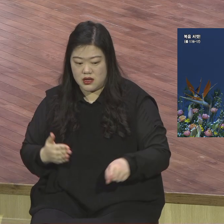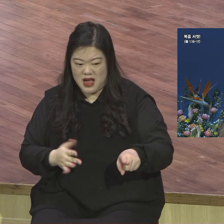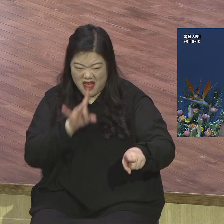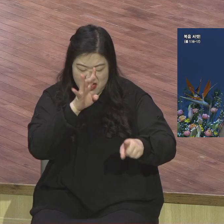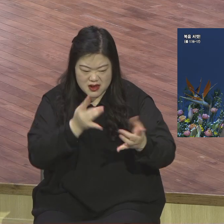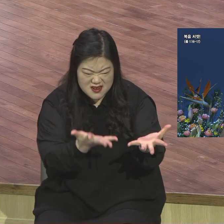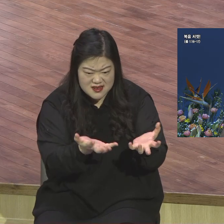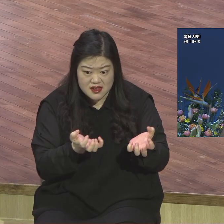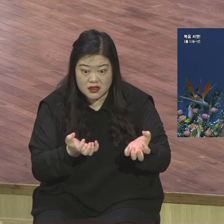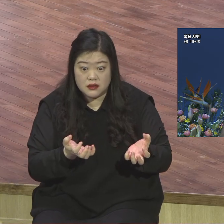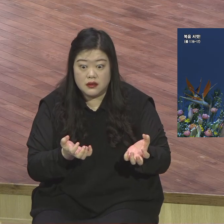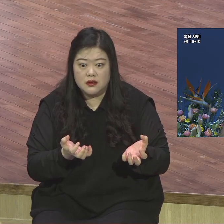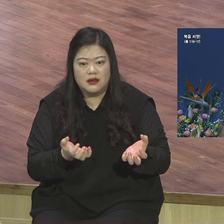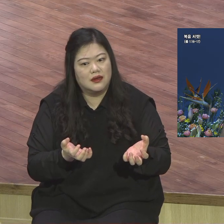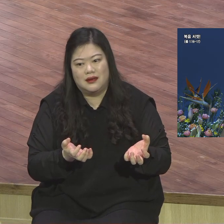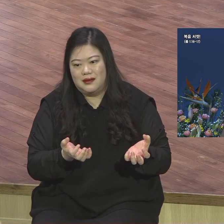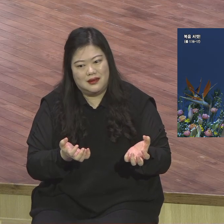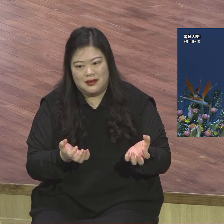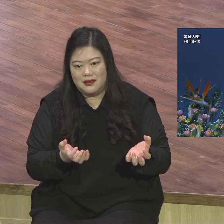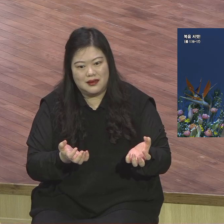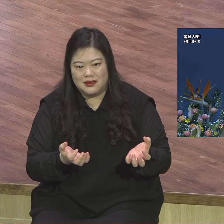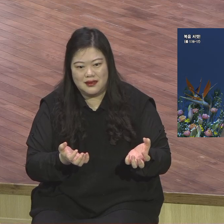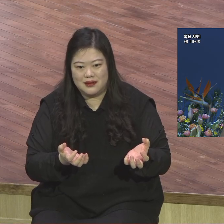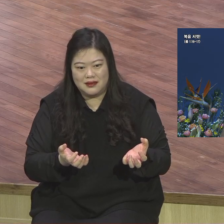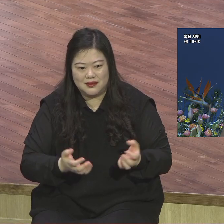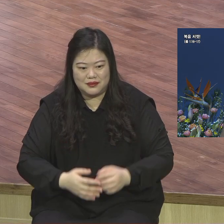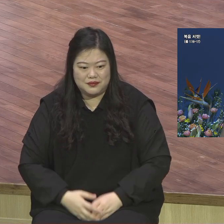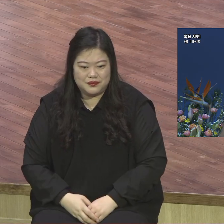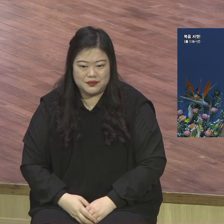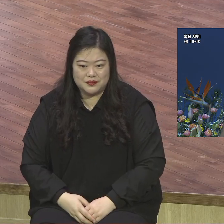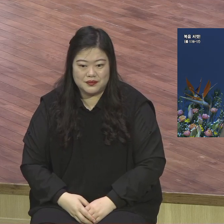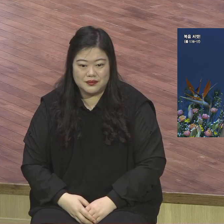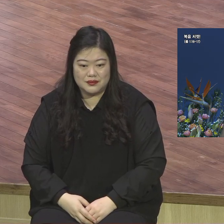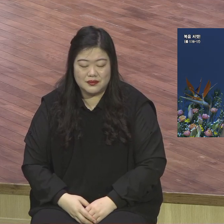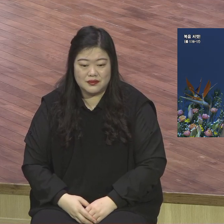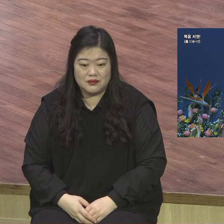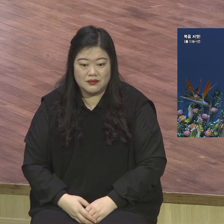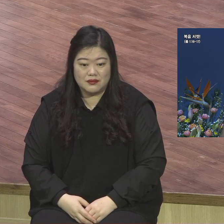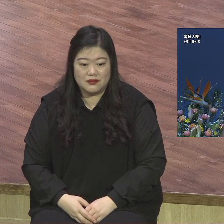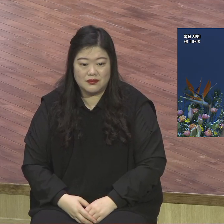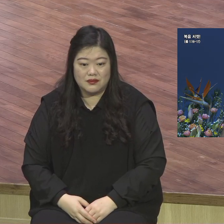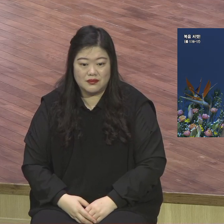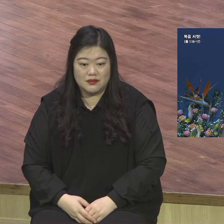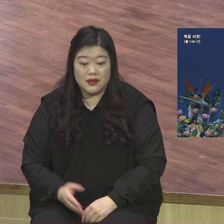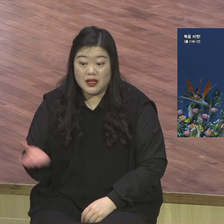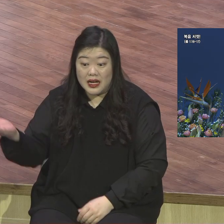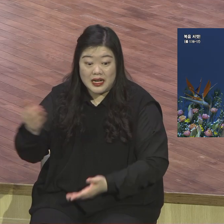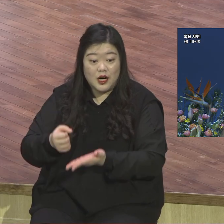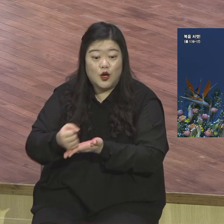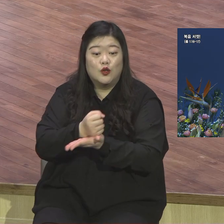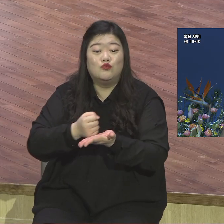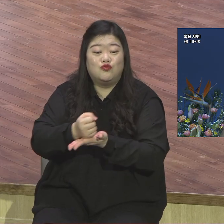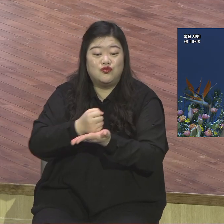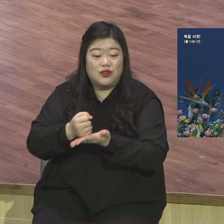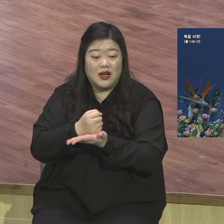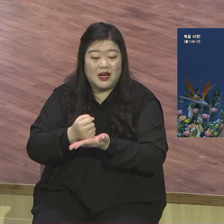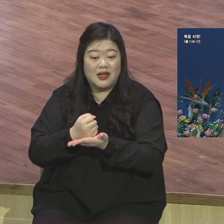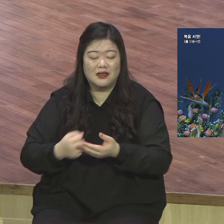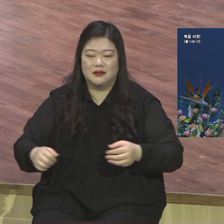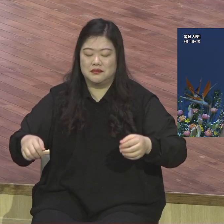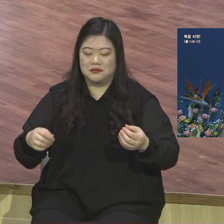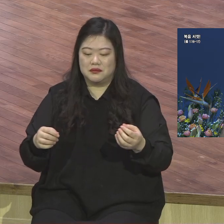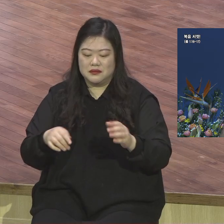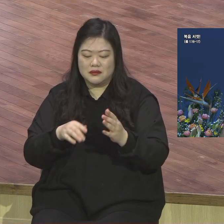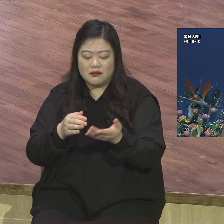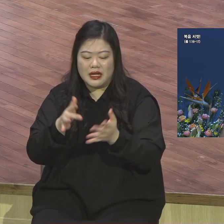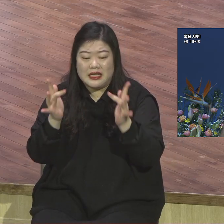여러분 지금 무당들도 점쟁이들도 편안하게 점치를 하는데 이렇게 사단과 싸우기 위한